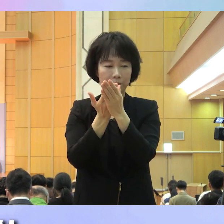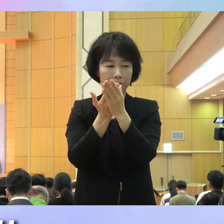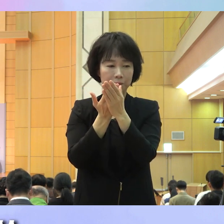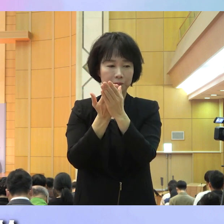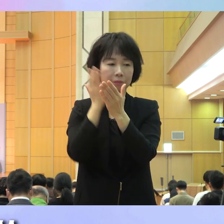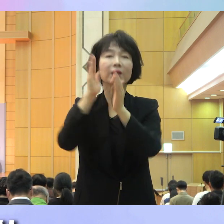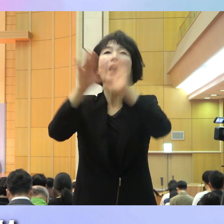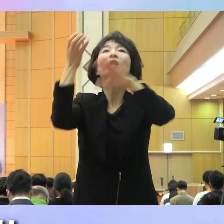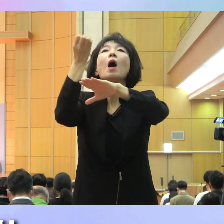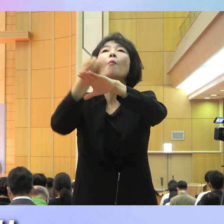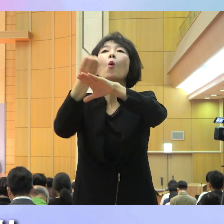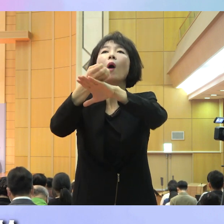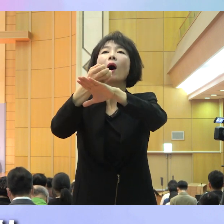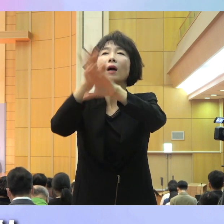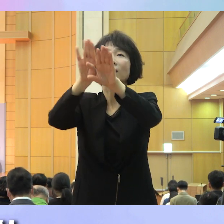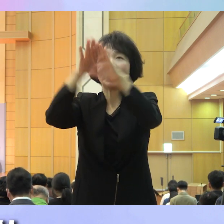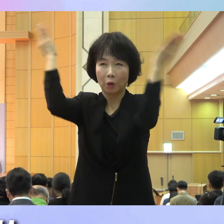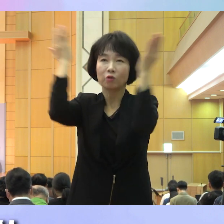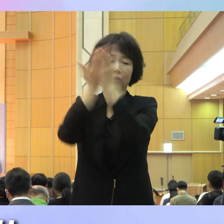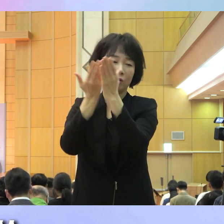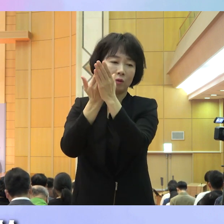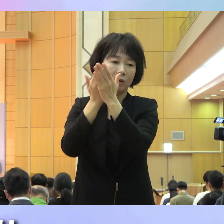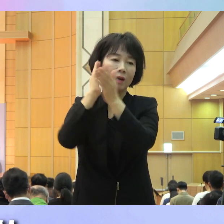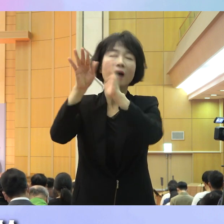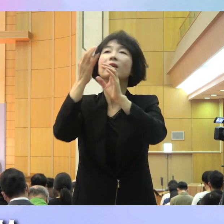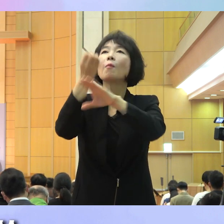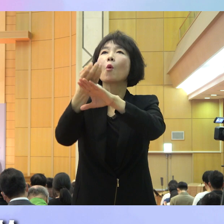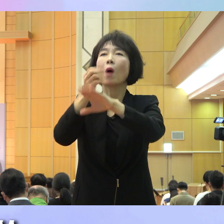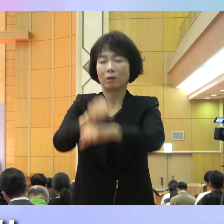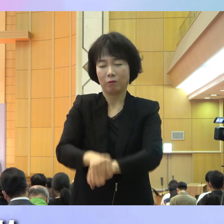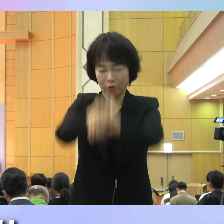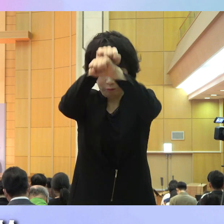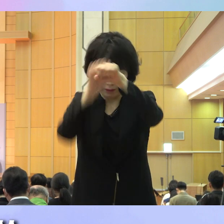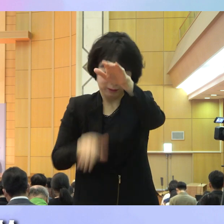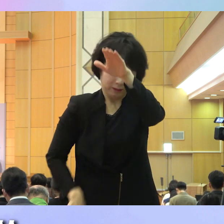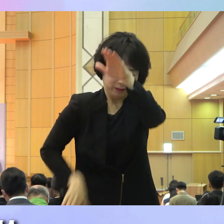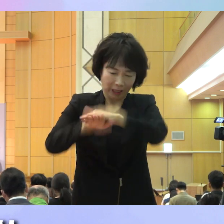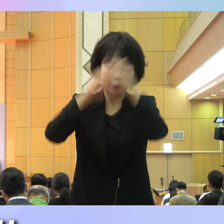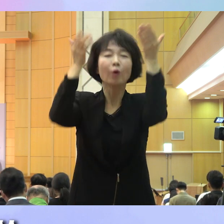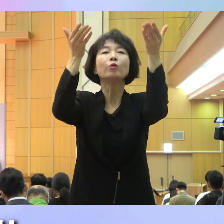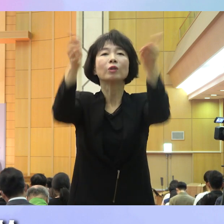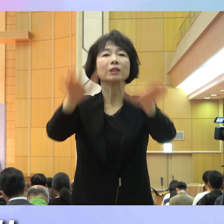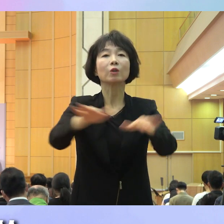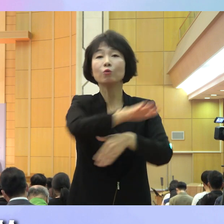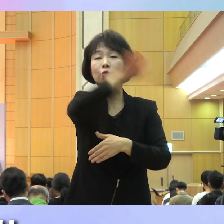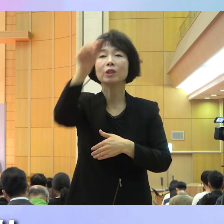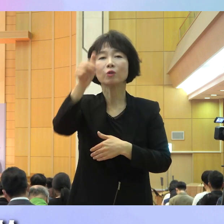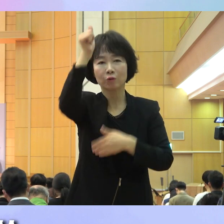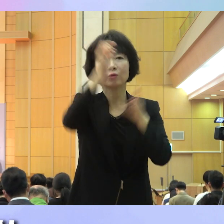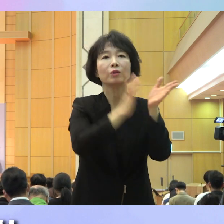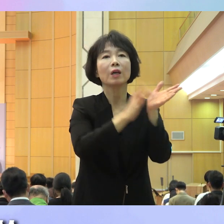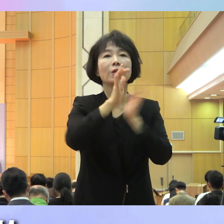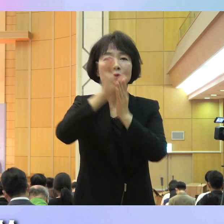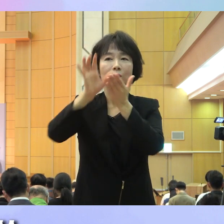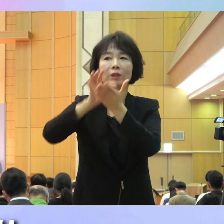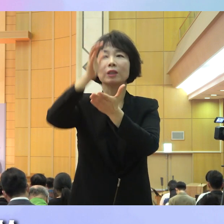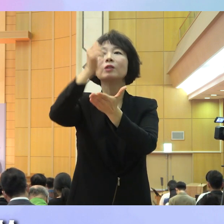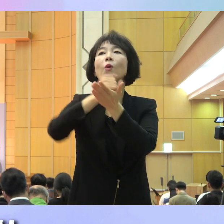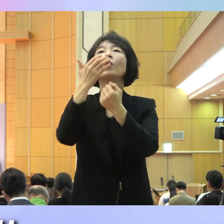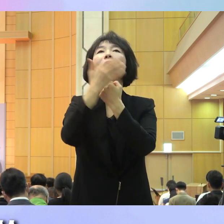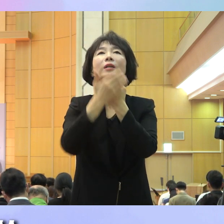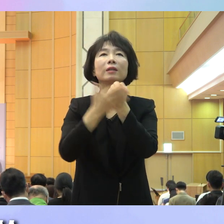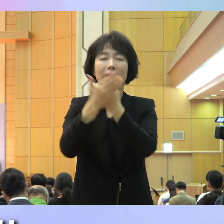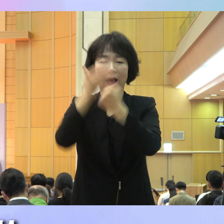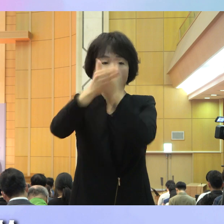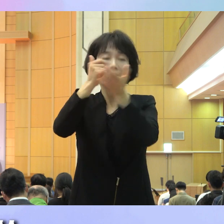하늘의 보화의 창고가 열려지게 하시고 하늘의 복으로 땅의 복으로 충만케 하옵소서. 이제는 우리 주 예수 그리스도의 은혜와 하나님 아버지의